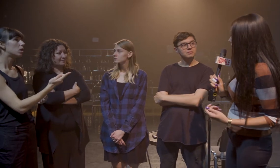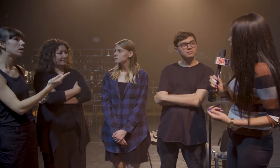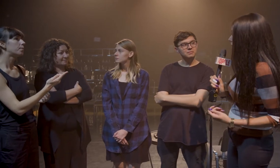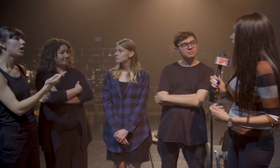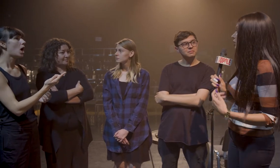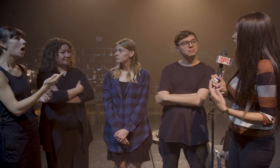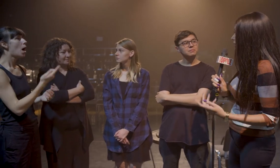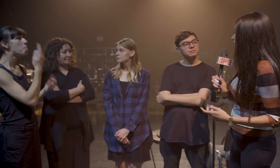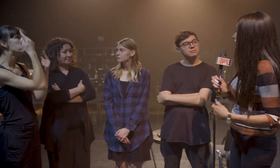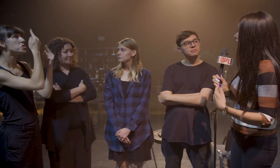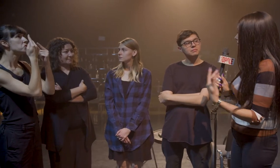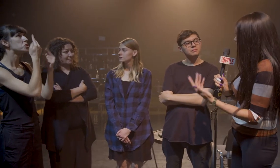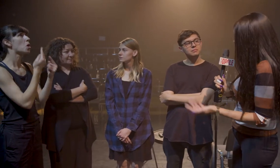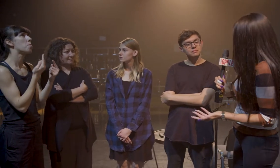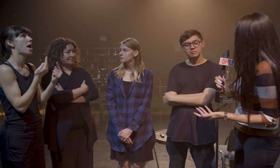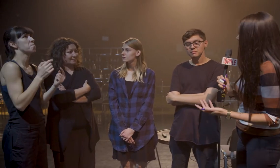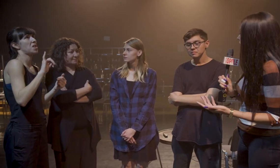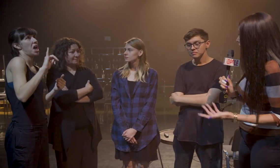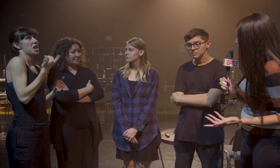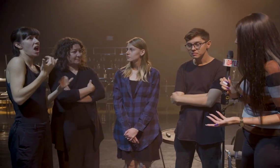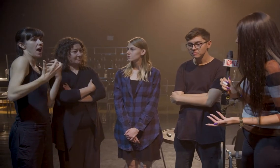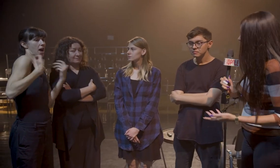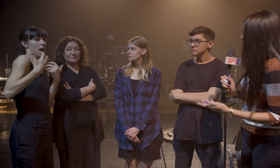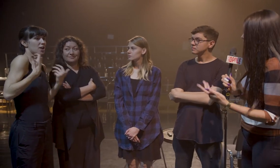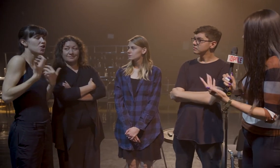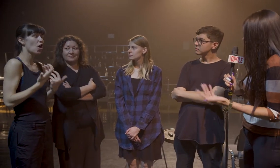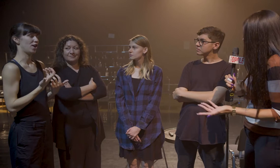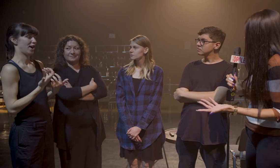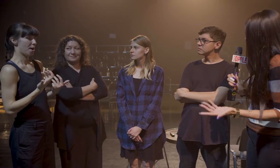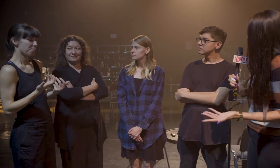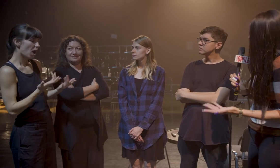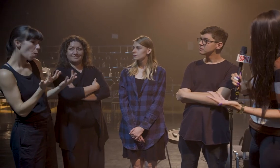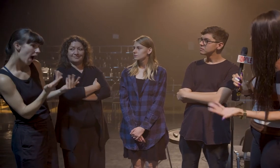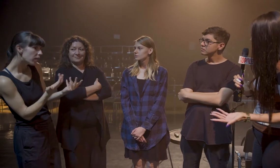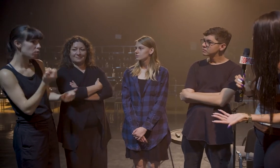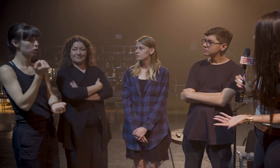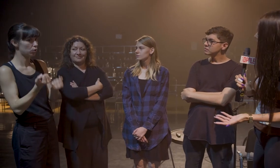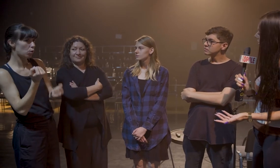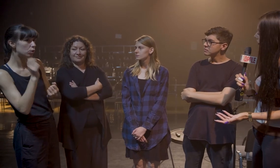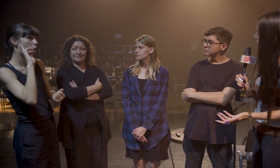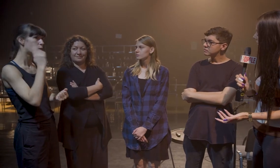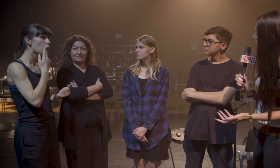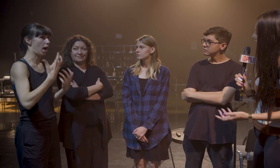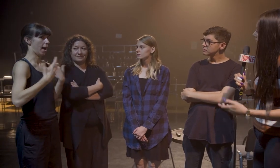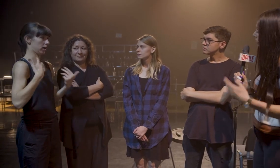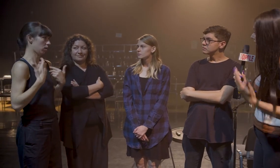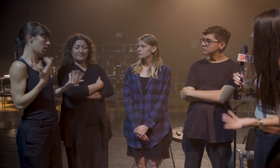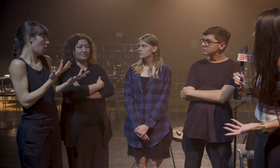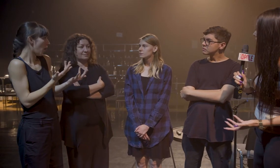łatwo zostać pani aktorką z taką wadą słuchu, która jednak cały czas w